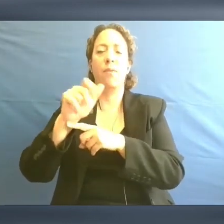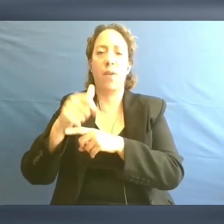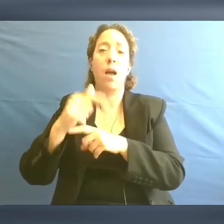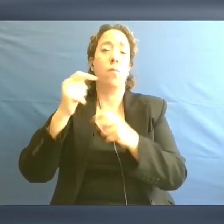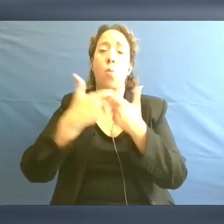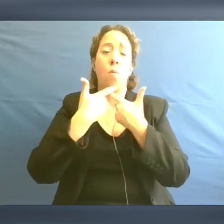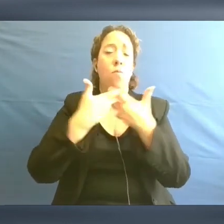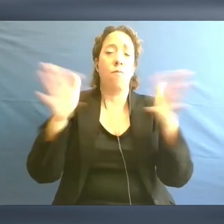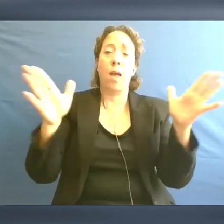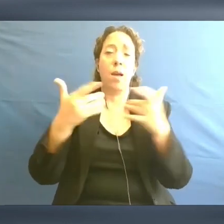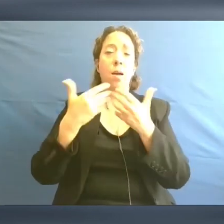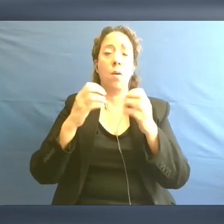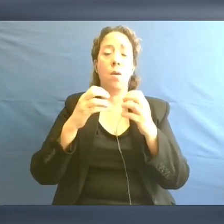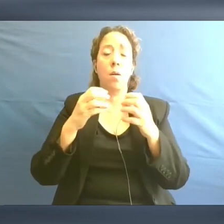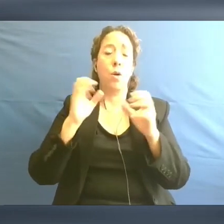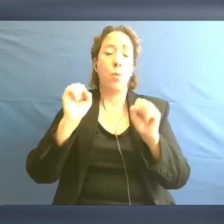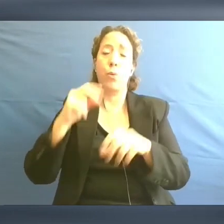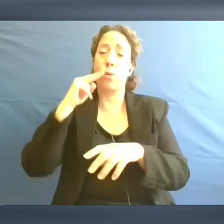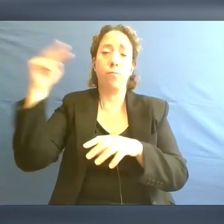donc